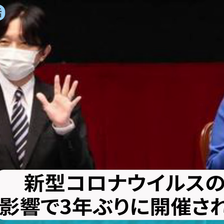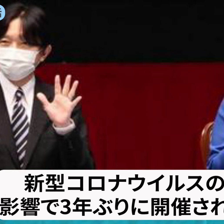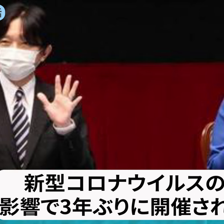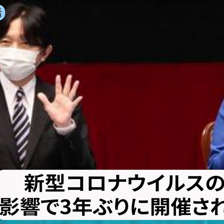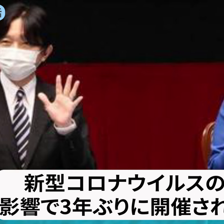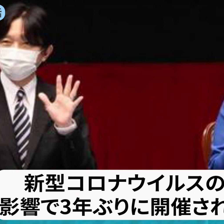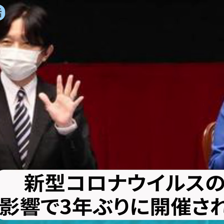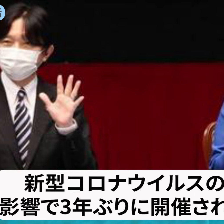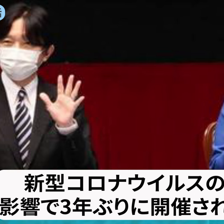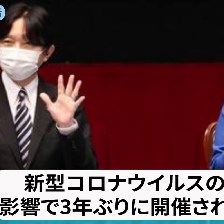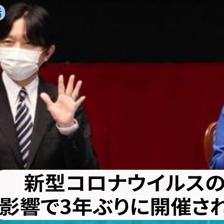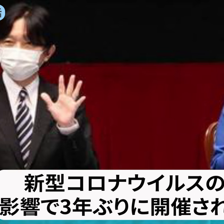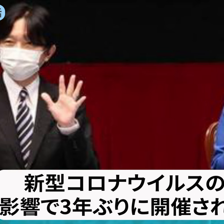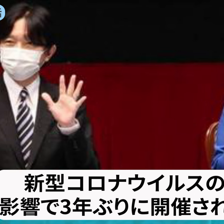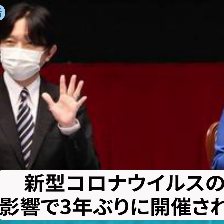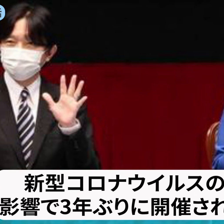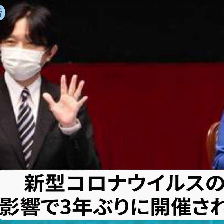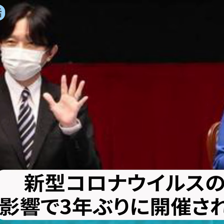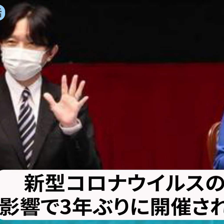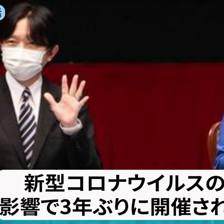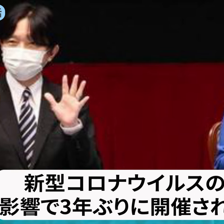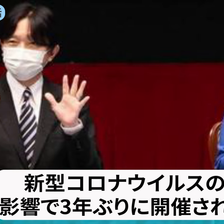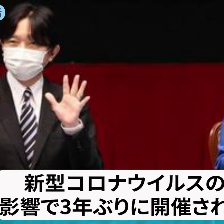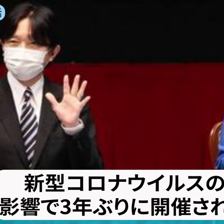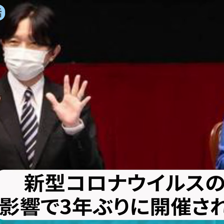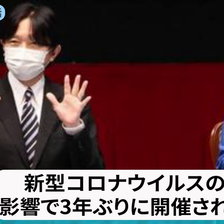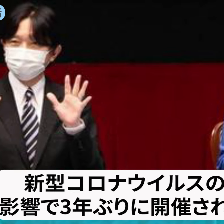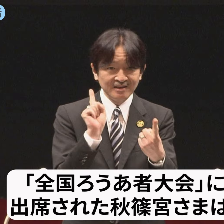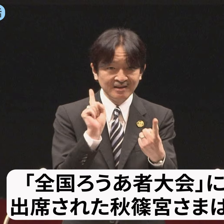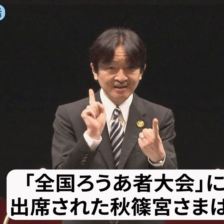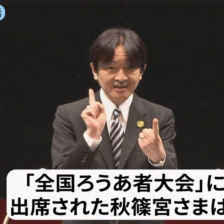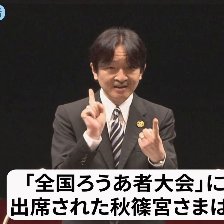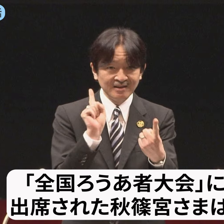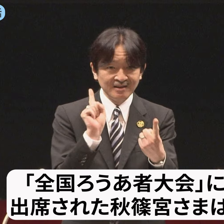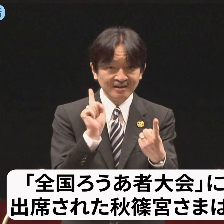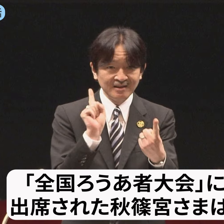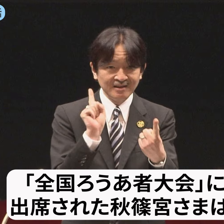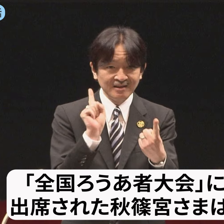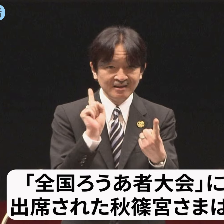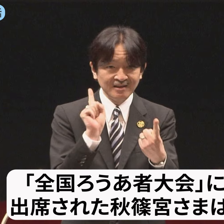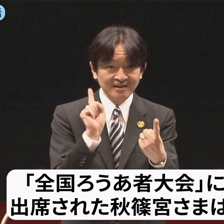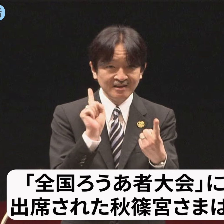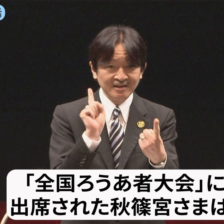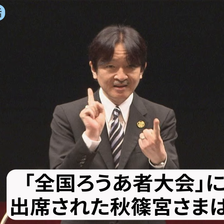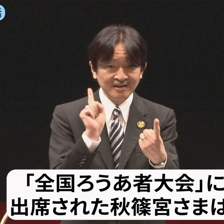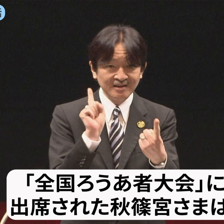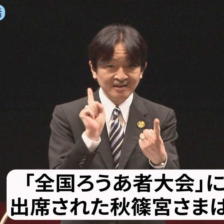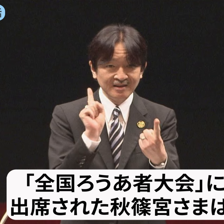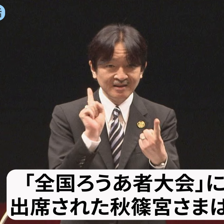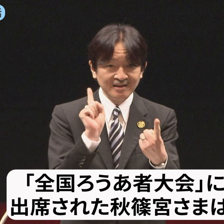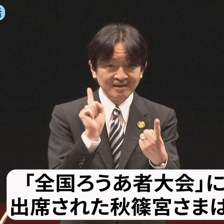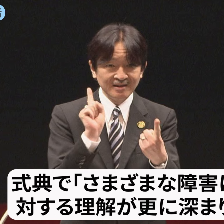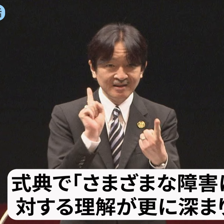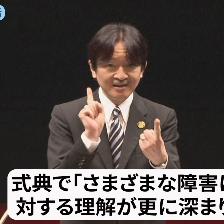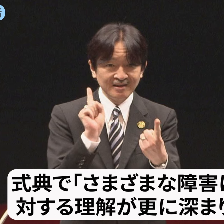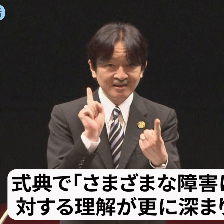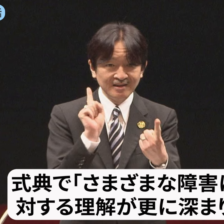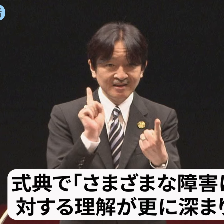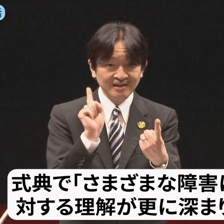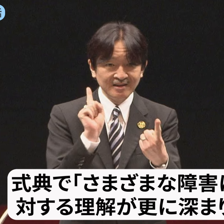新型コロナウイルスの影響で3年ぶりに開催された全国ろうあ者大会に出席された秋篠宮さまは、式典で